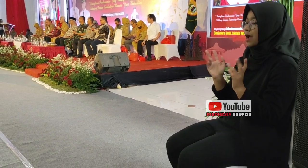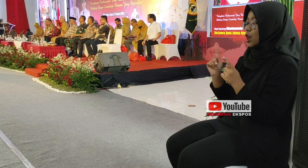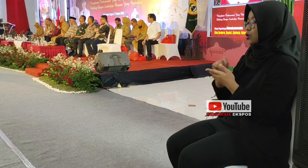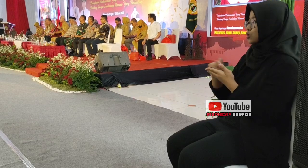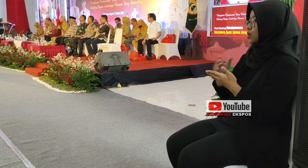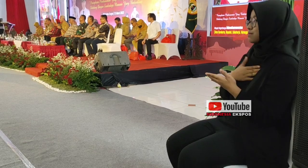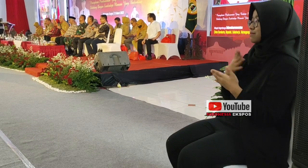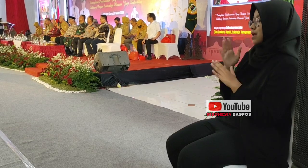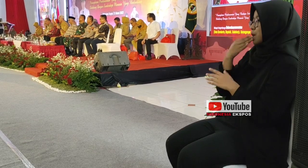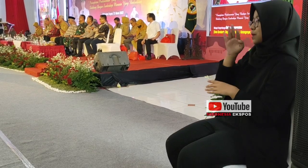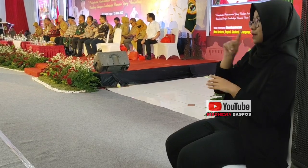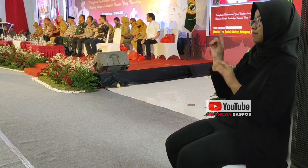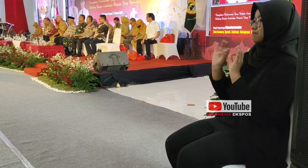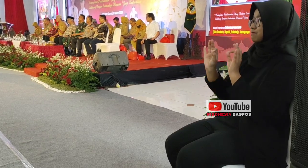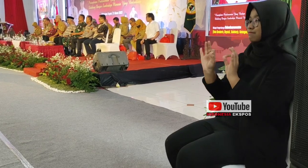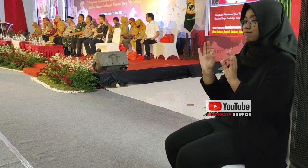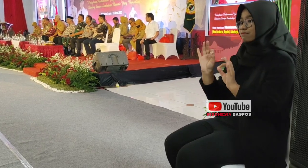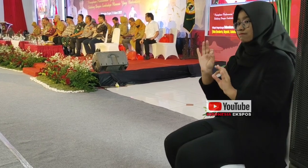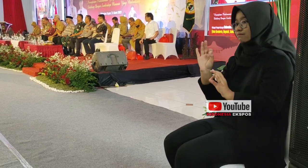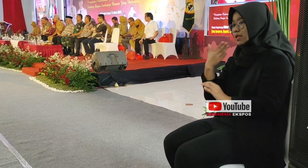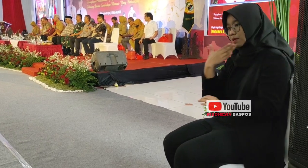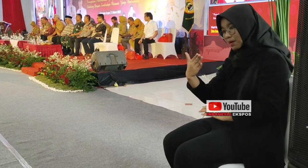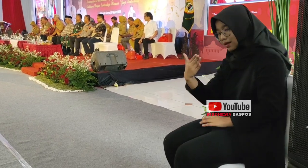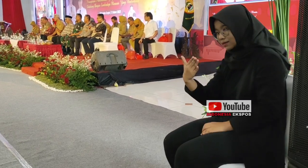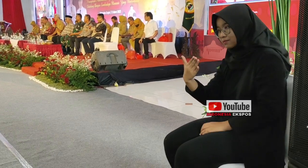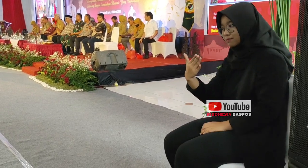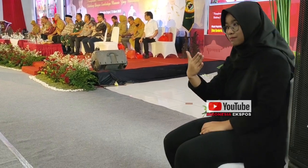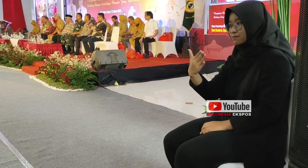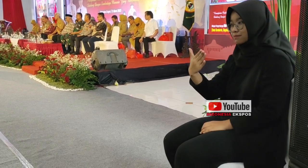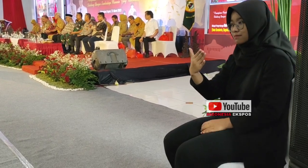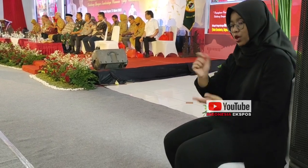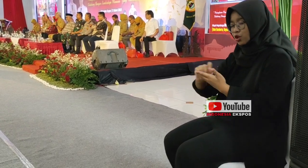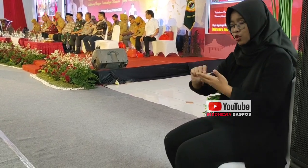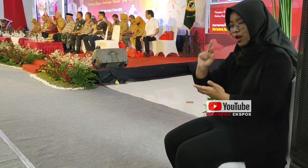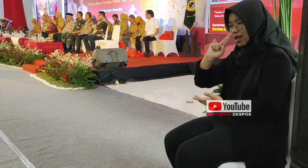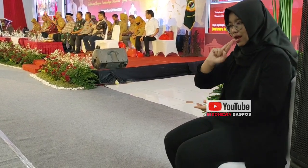Yeah, oke, makasih ya Lim. Biarlah sama-sama. Yang rajin.